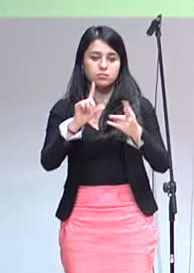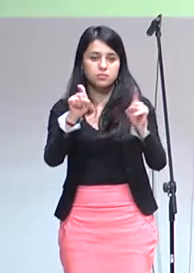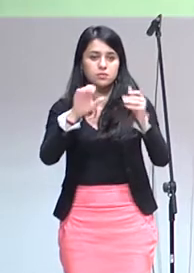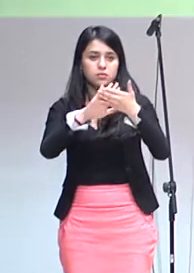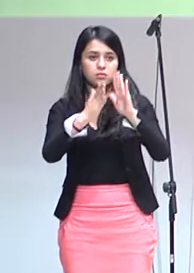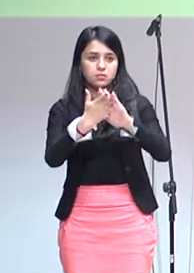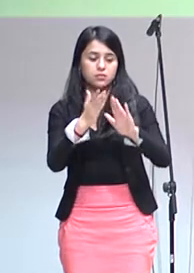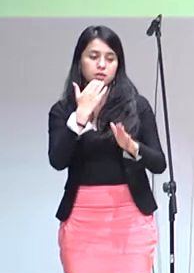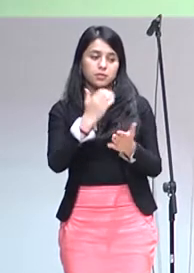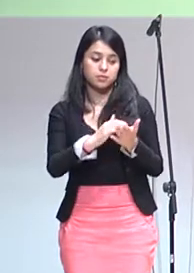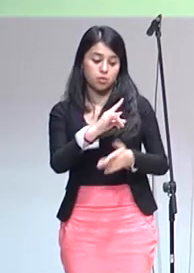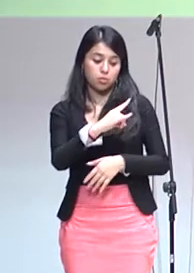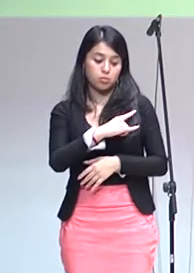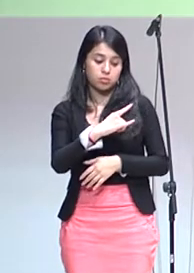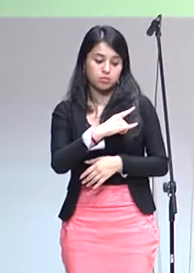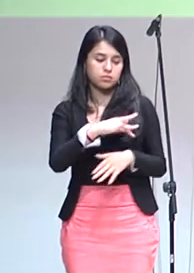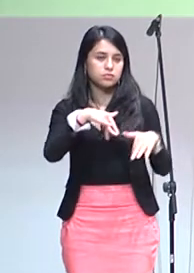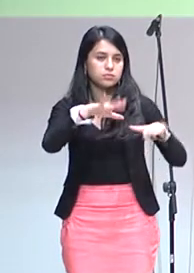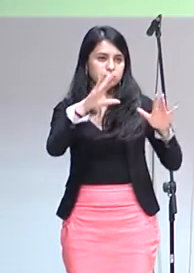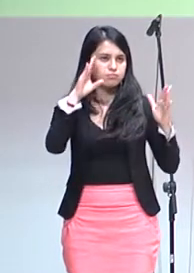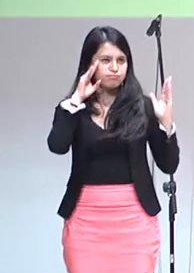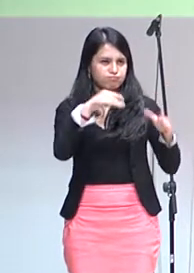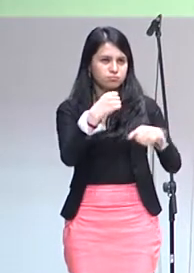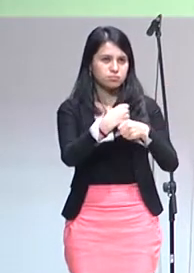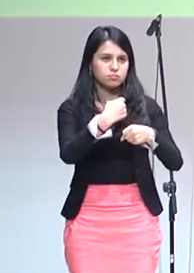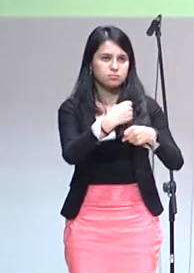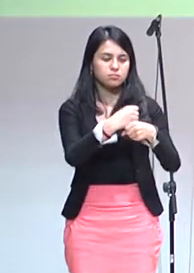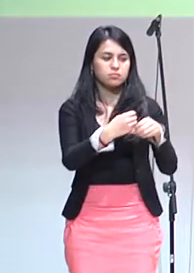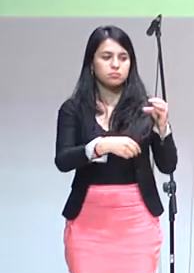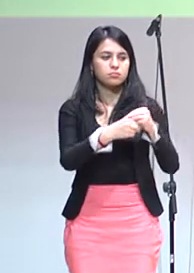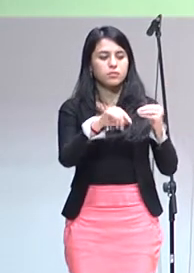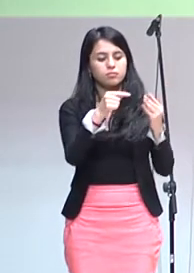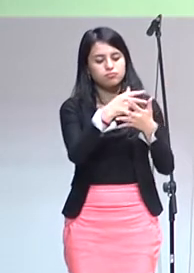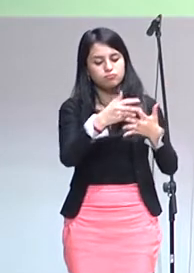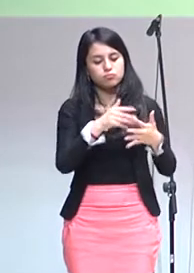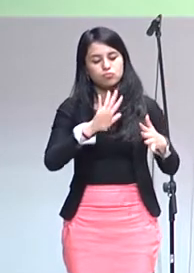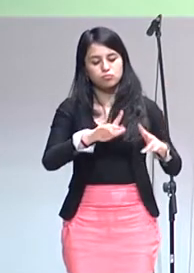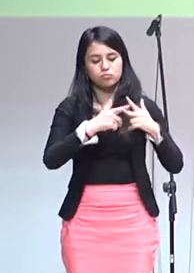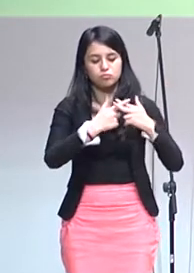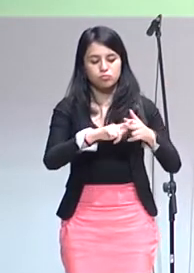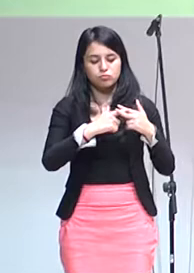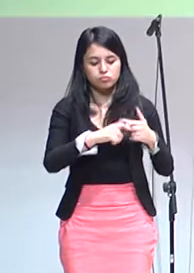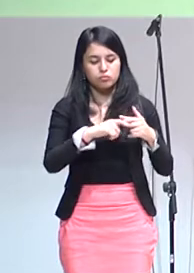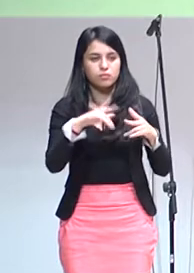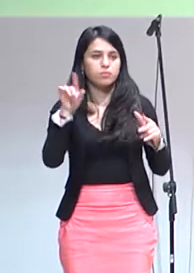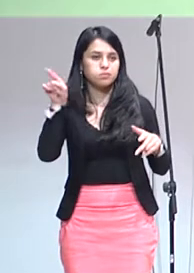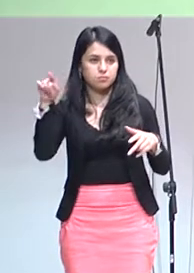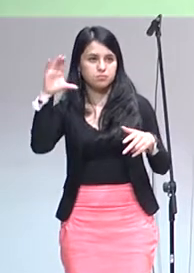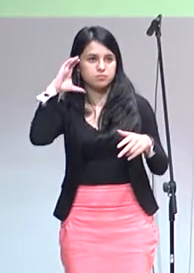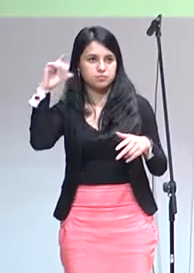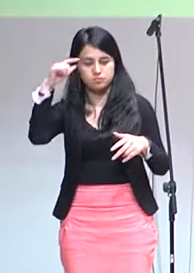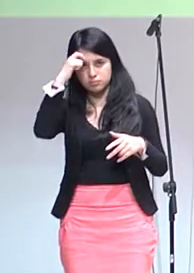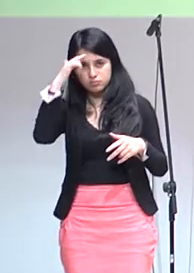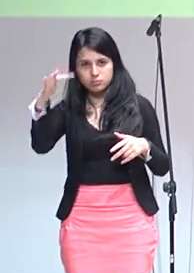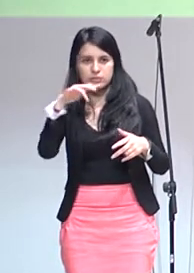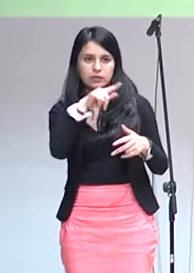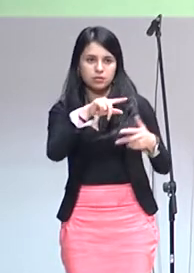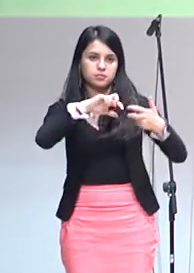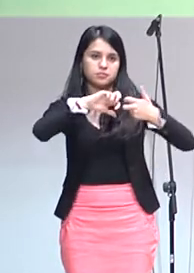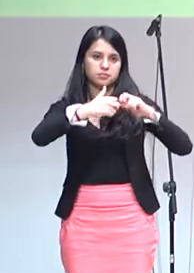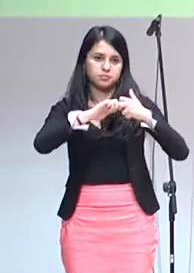La universidad se ha dedicado más que todo a trabajar la parte del mestizaje en el Caribe colombiano y en Cartagena. Pero teníamos un gran problema, es